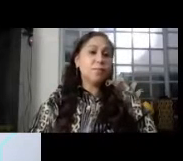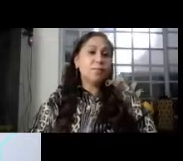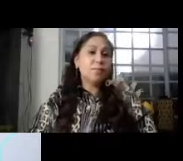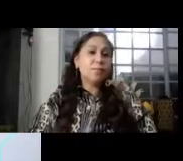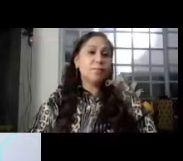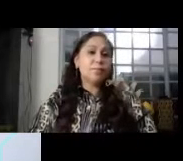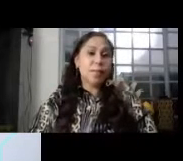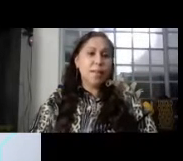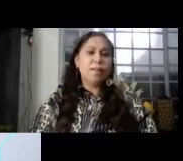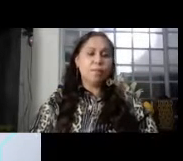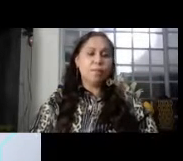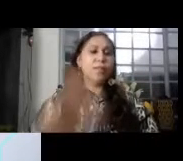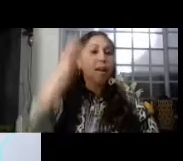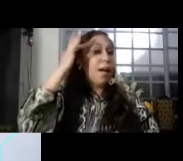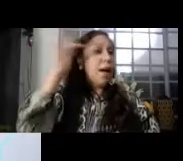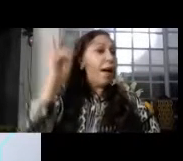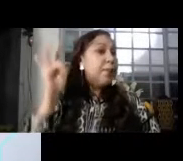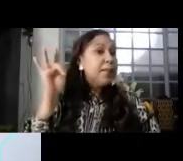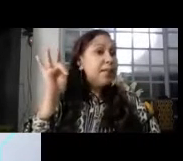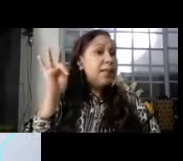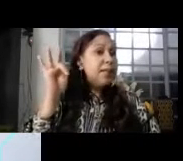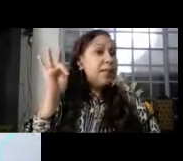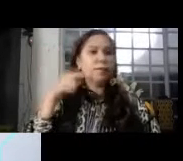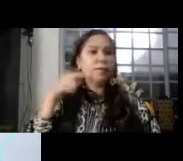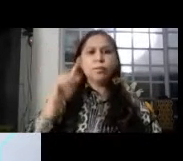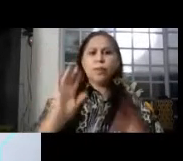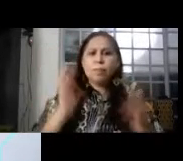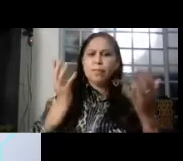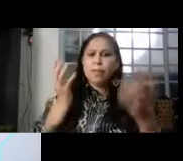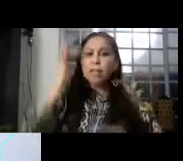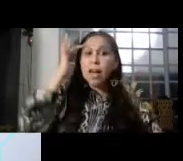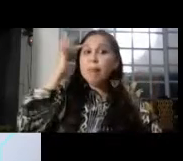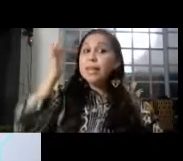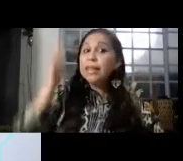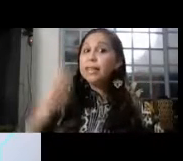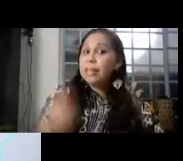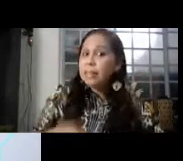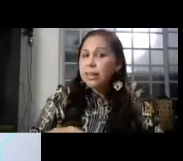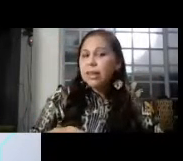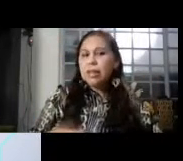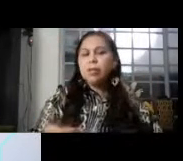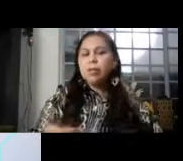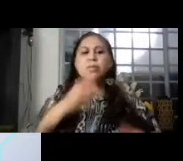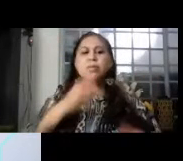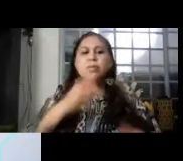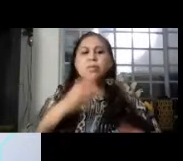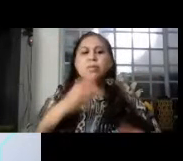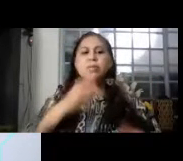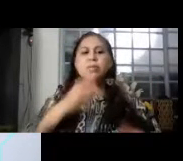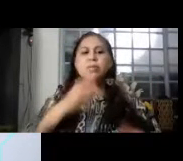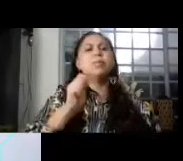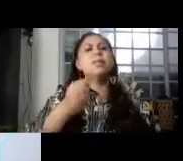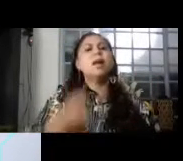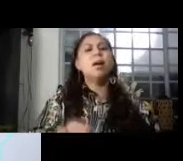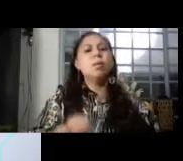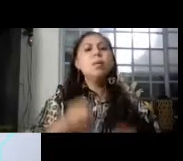facial. Né? Eu vou enfatizar. Amanhã tu vai para a festa, amanhã. Então eu posso demorar um pouco